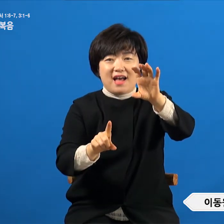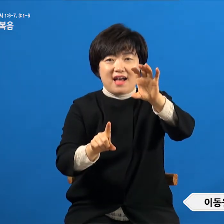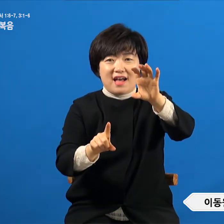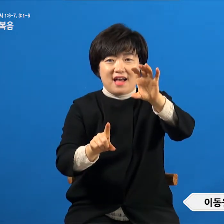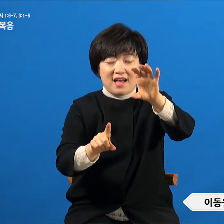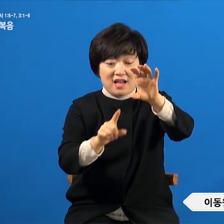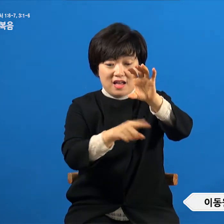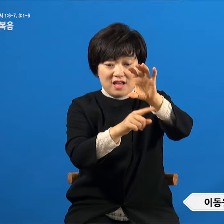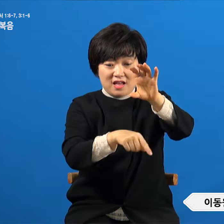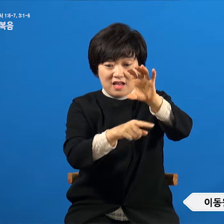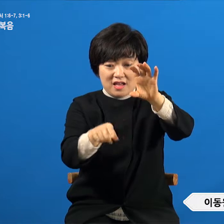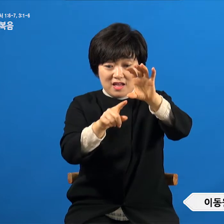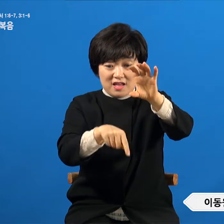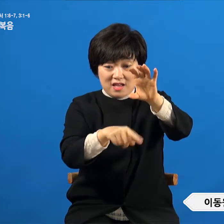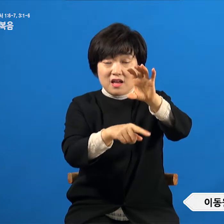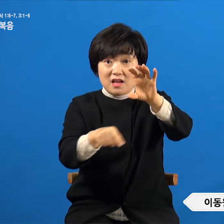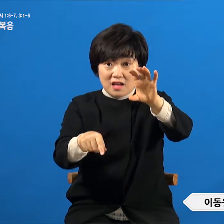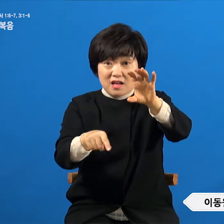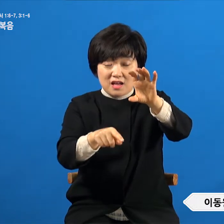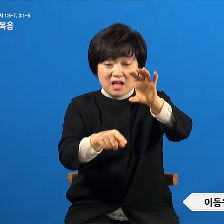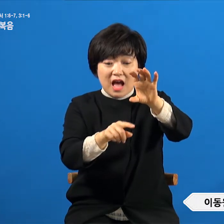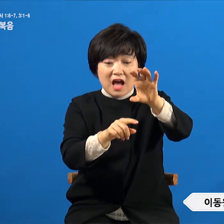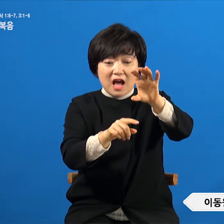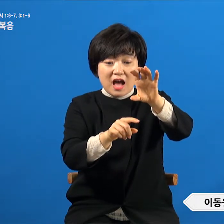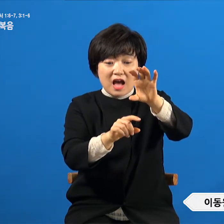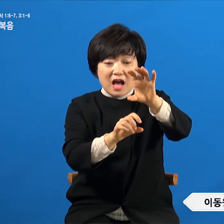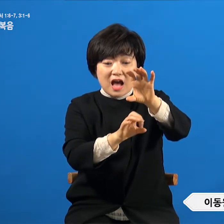아자가 아래에 있어요. 위에는 양이 있고.